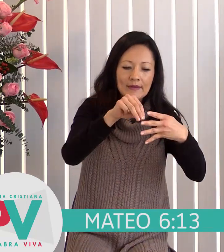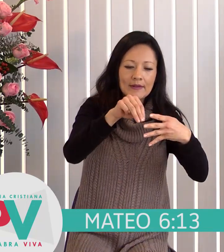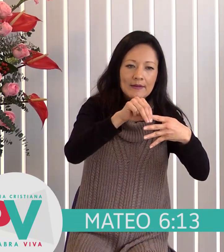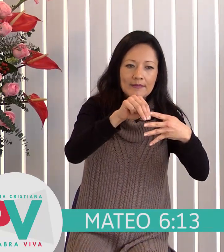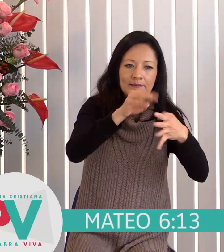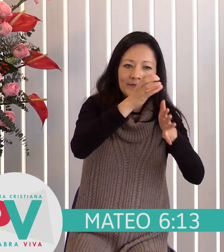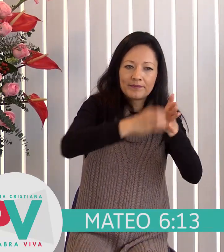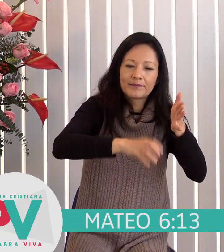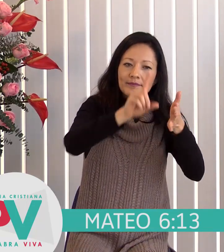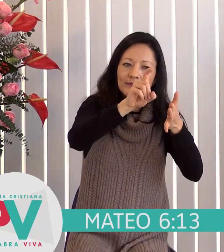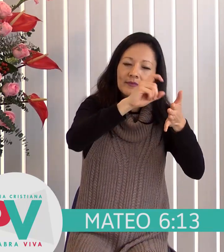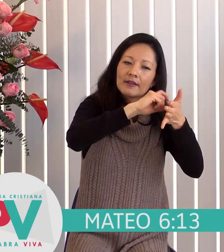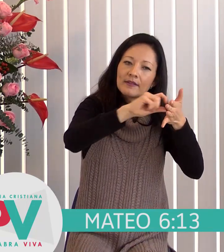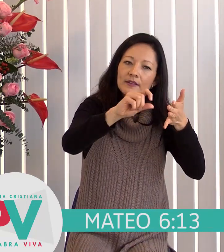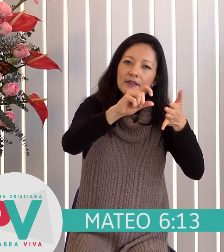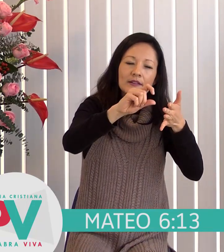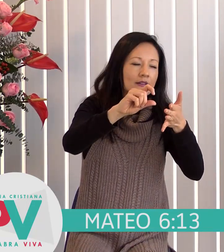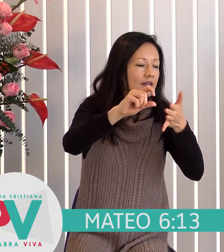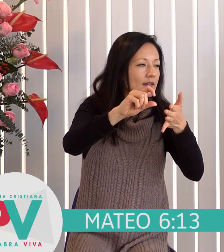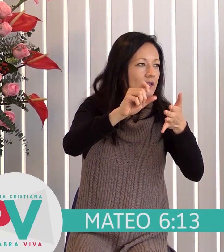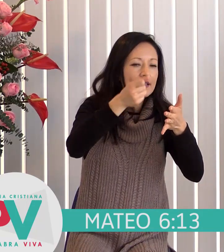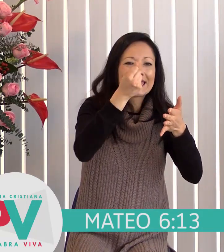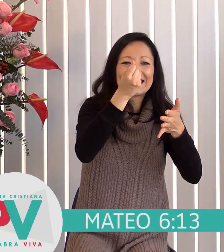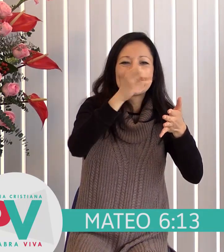versículo 13.